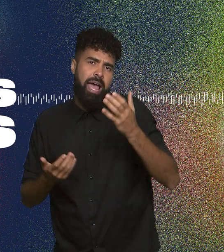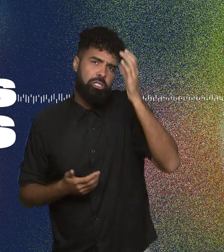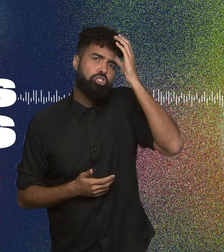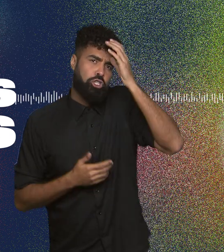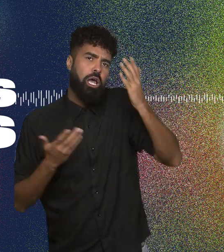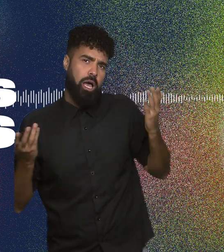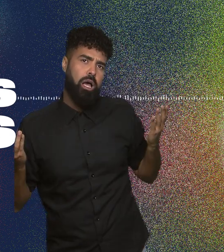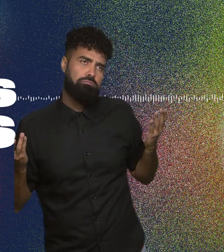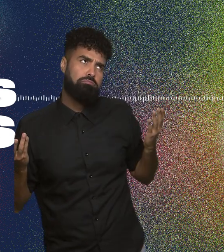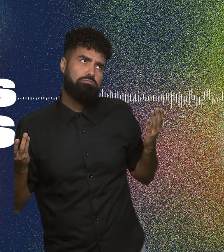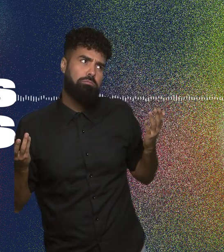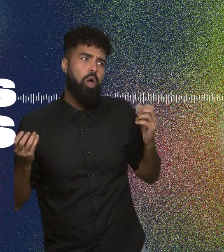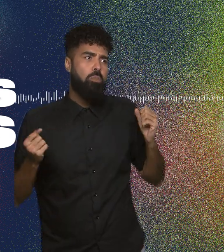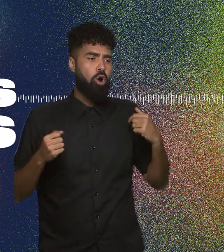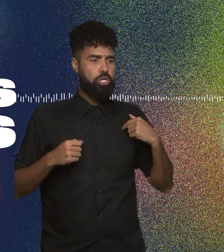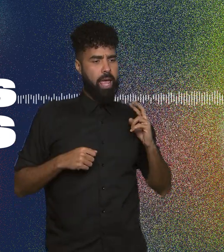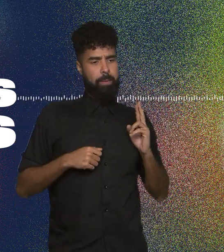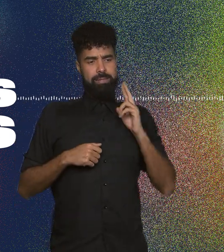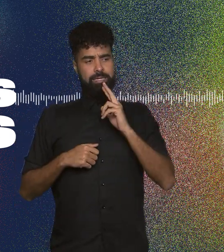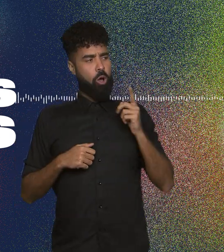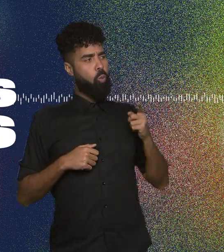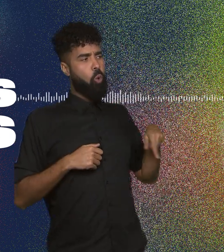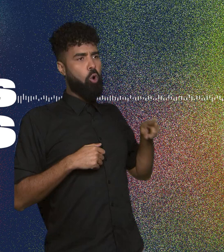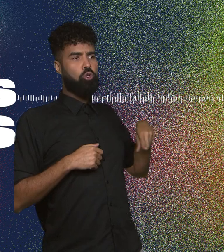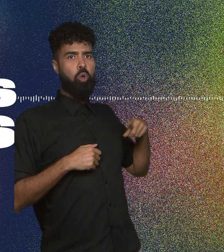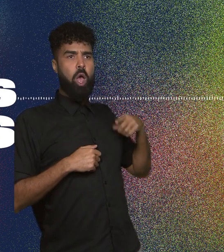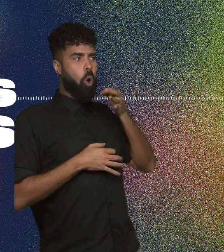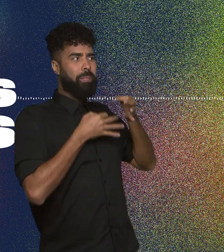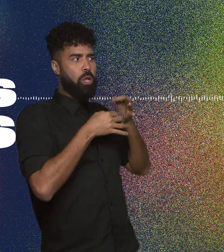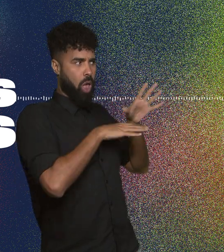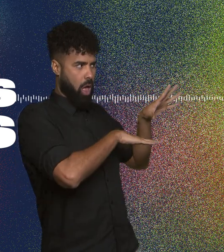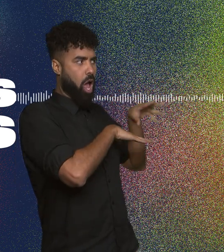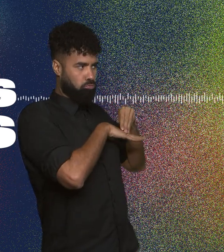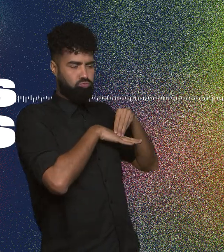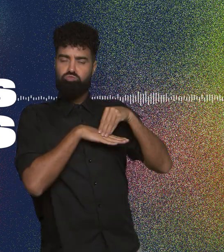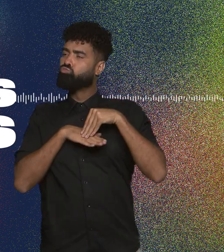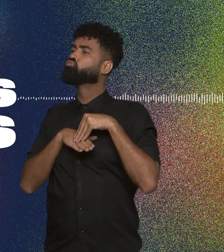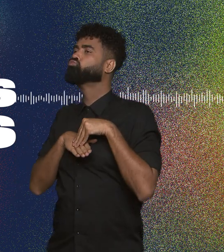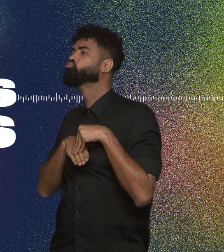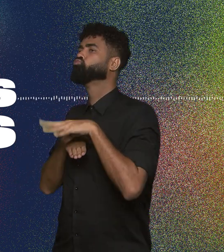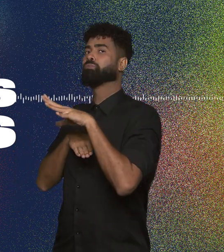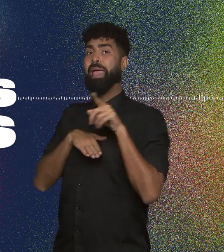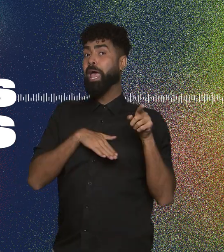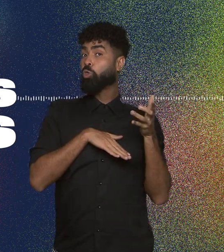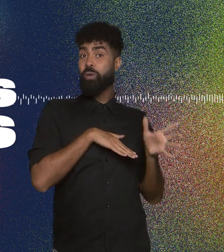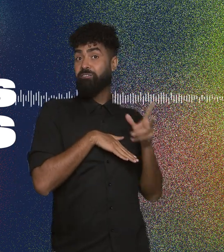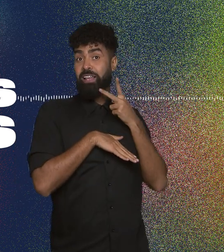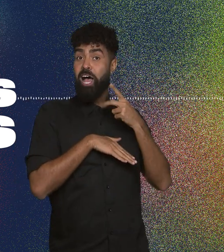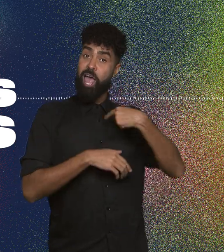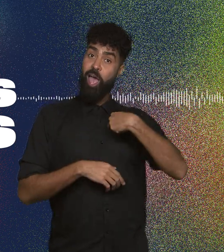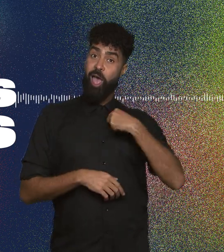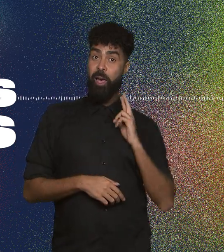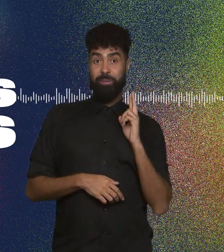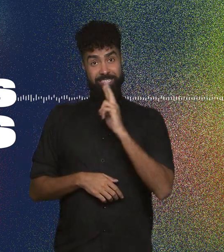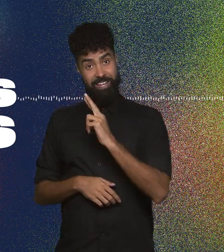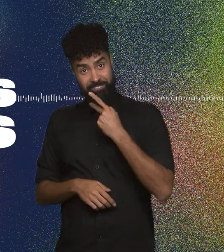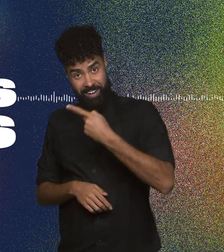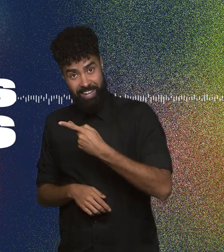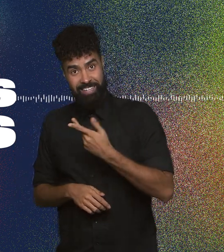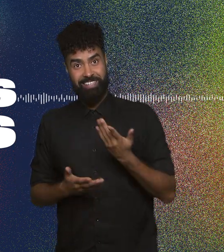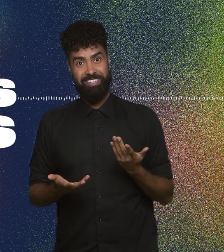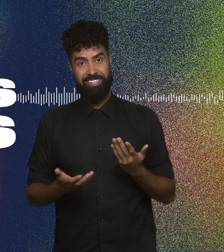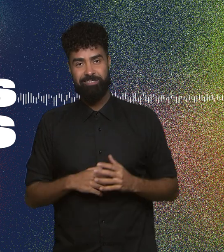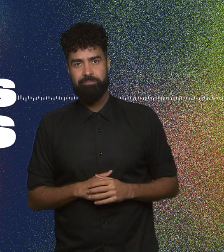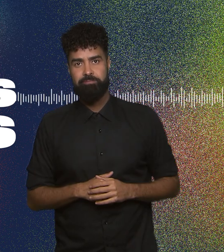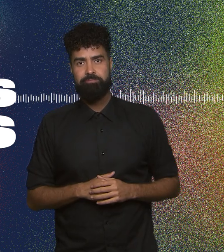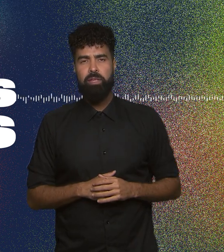pode representar os outros, você pode falar pelos outros, dar a opinião dos outros. Porque se eles não quiserem falar, você pode falar por eles. Eu acho assim que a